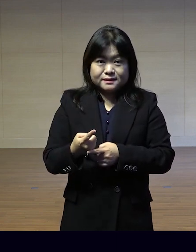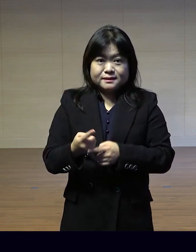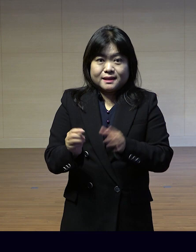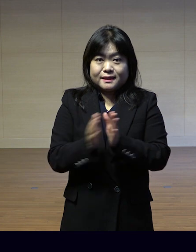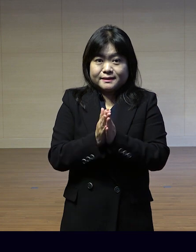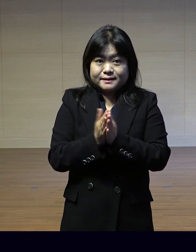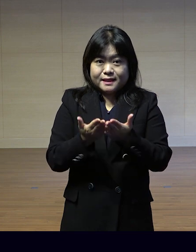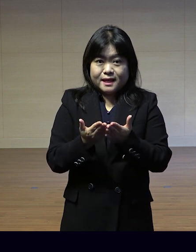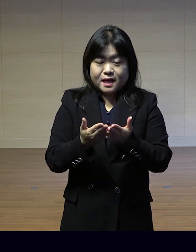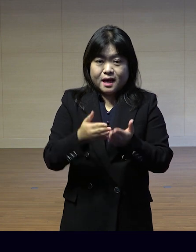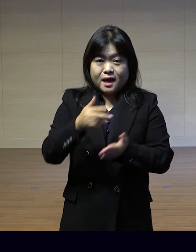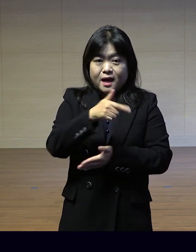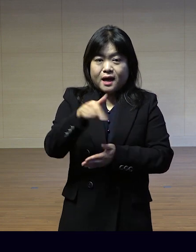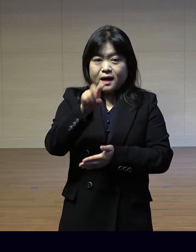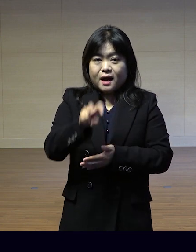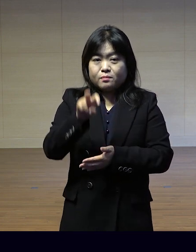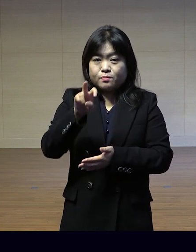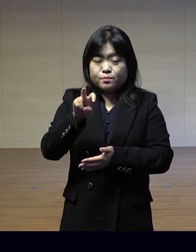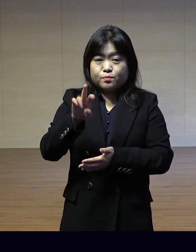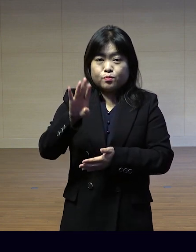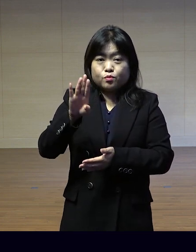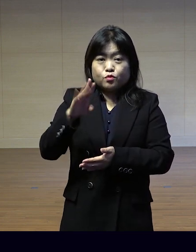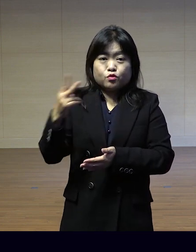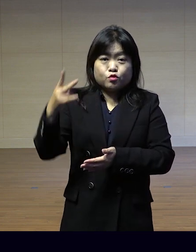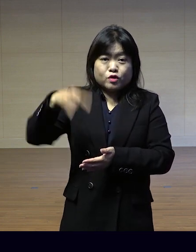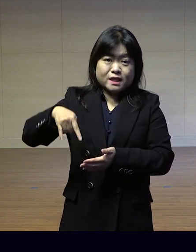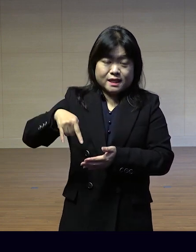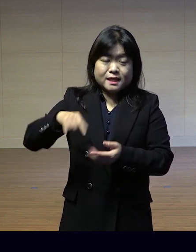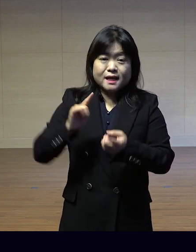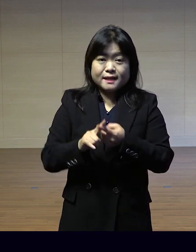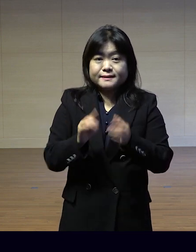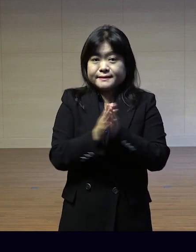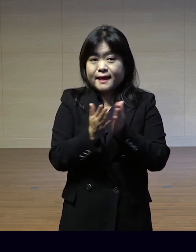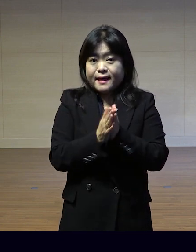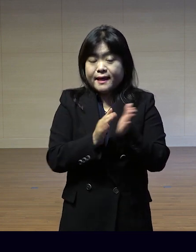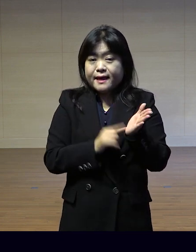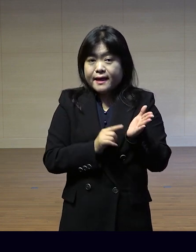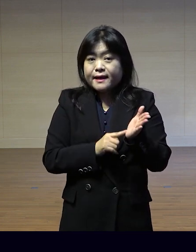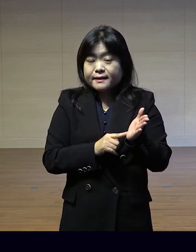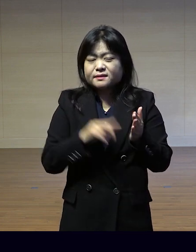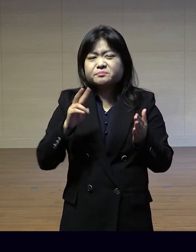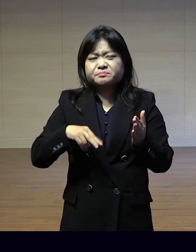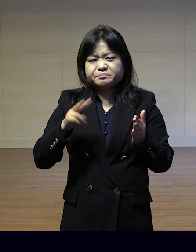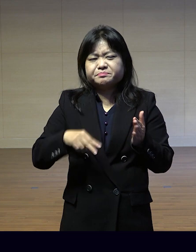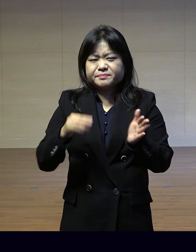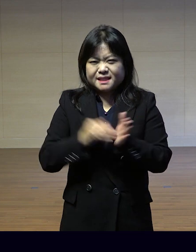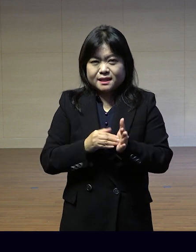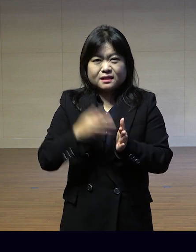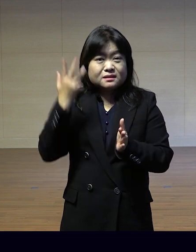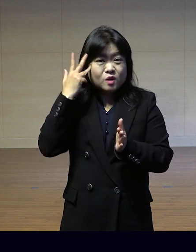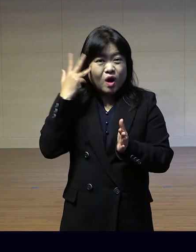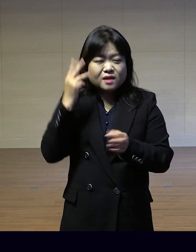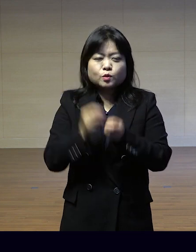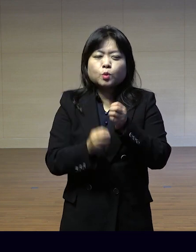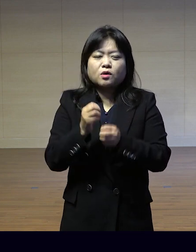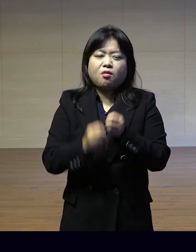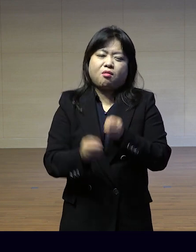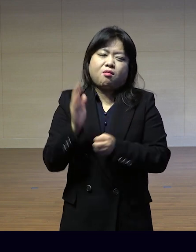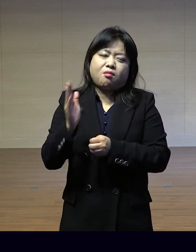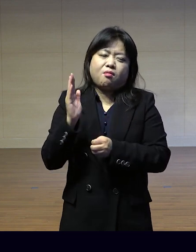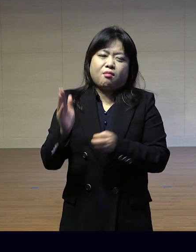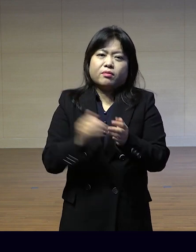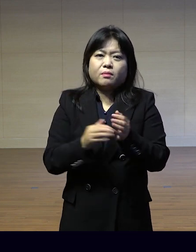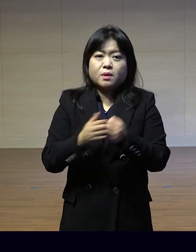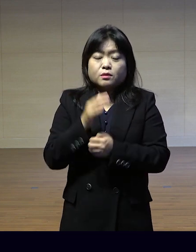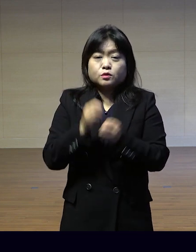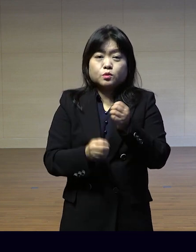여러분 꽁디드라는 책을 라이프니츠의 그 낙관주의 세계관에 대한 비판 그 철학 소설이거든요. 그